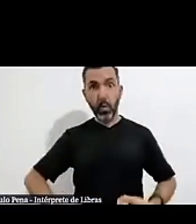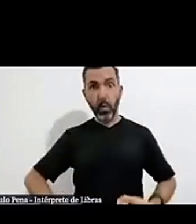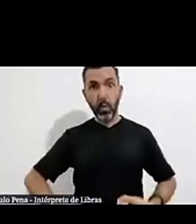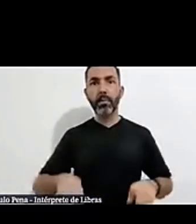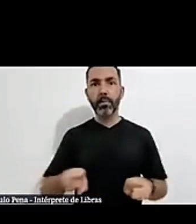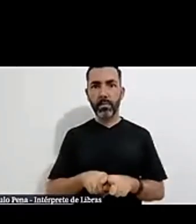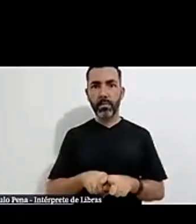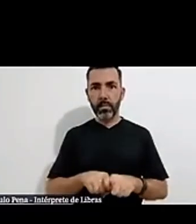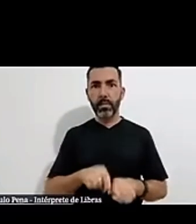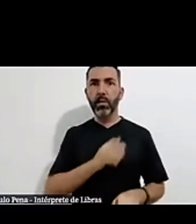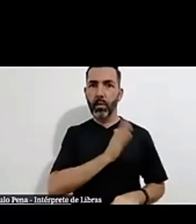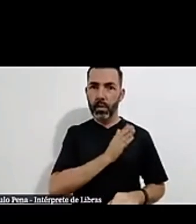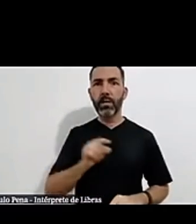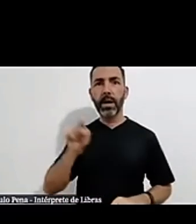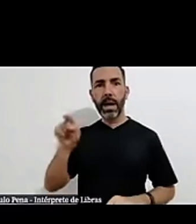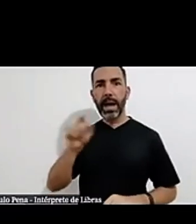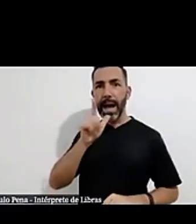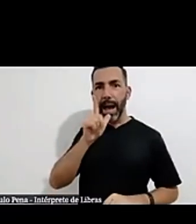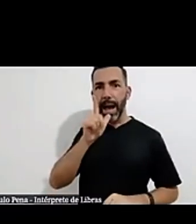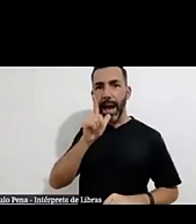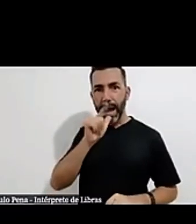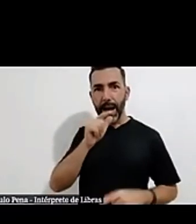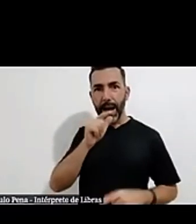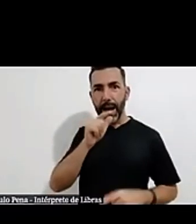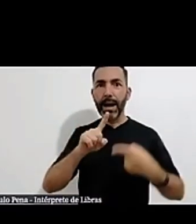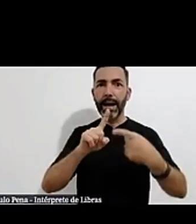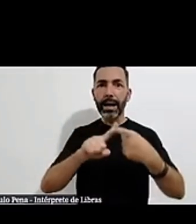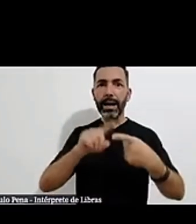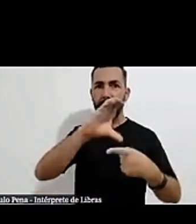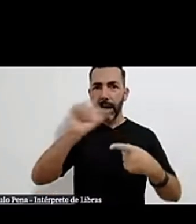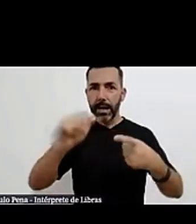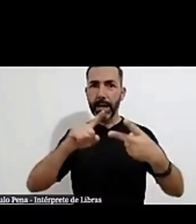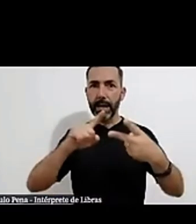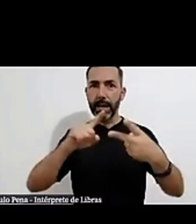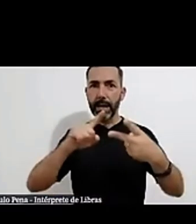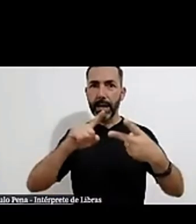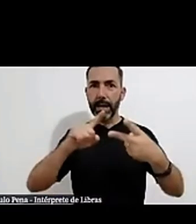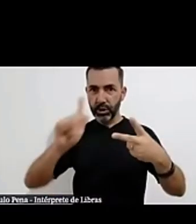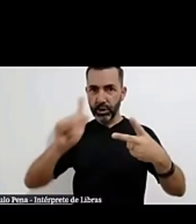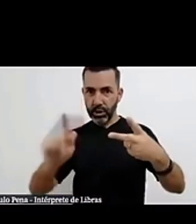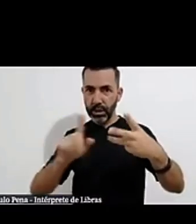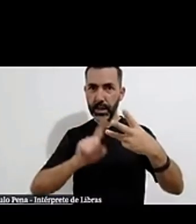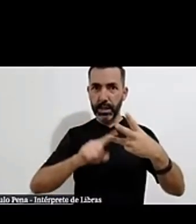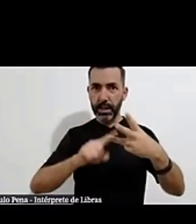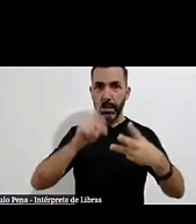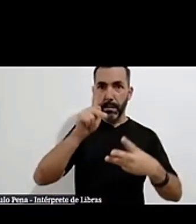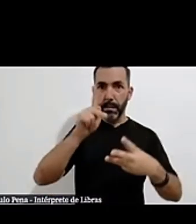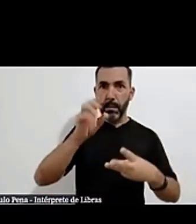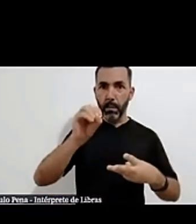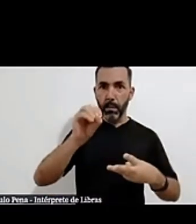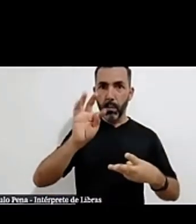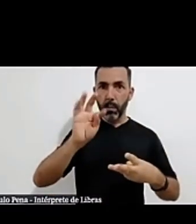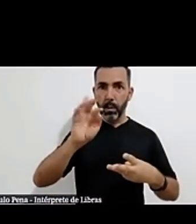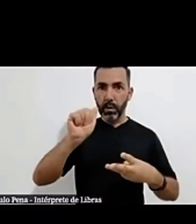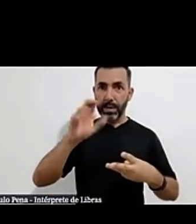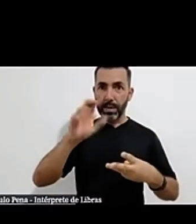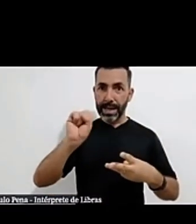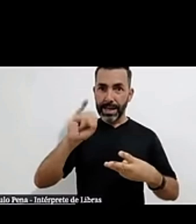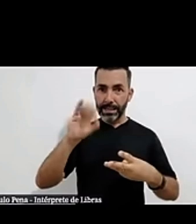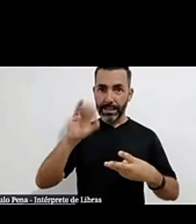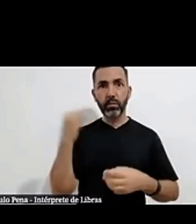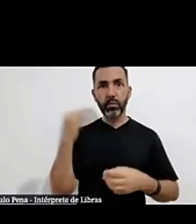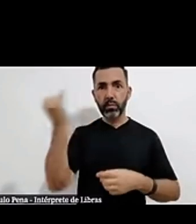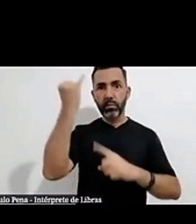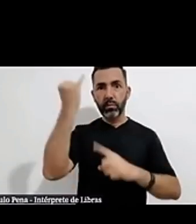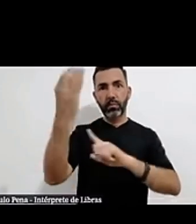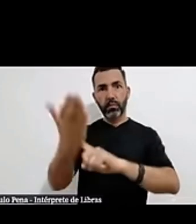como sódio, potássio, cálcio e magnésio. Esse equilíbrio é fundamental para a função cardíaca.